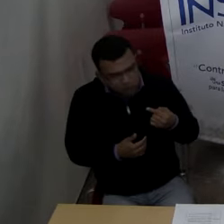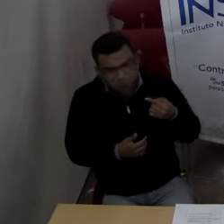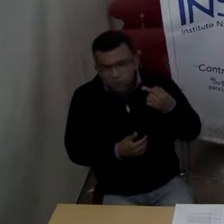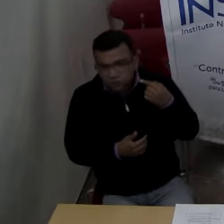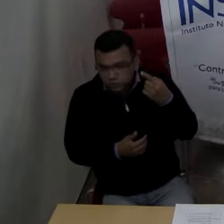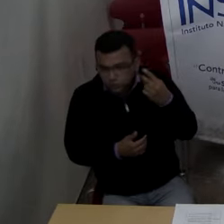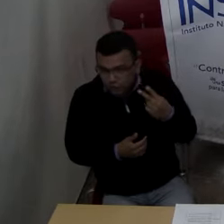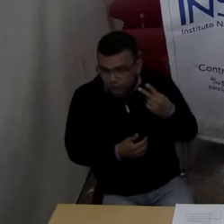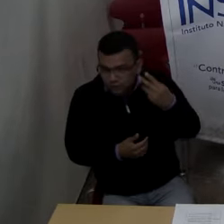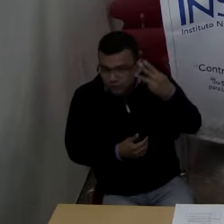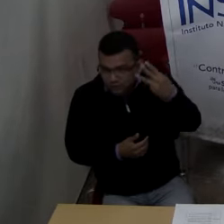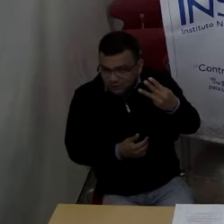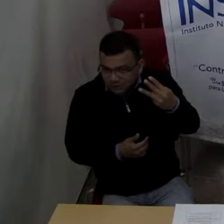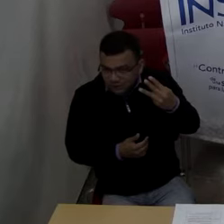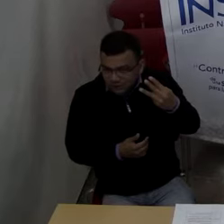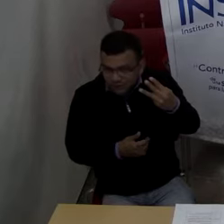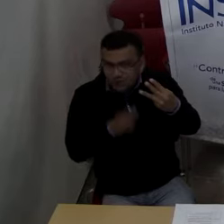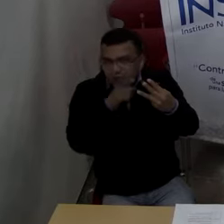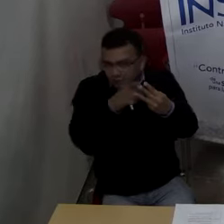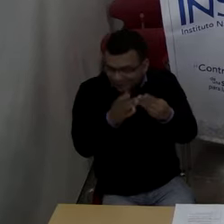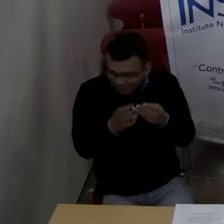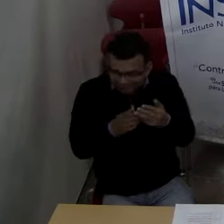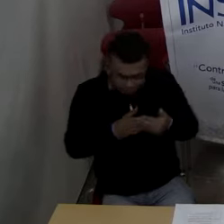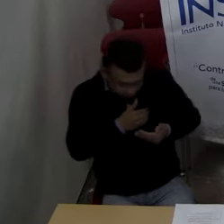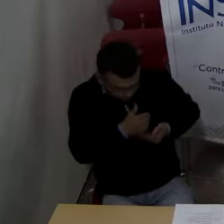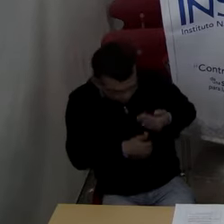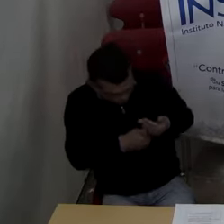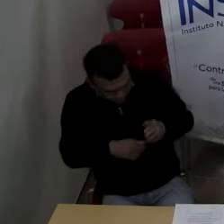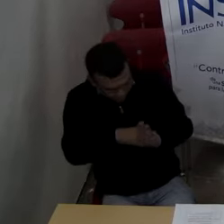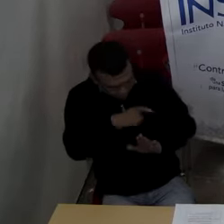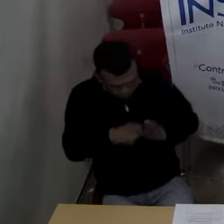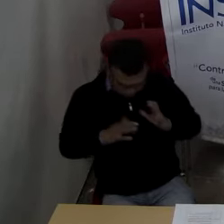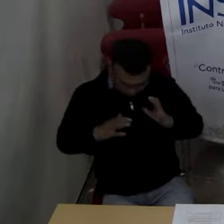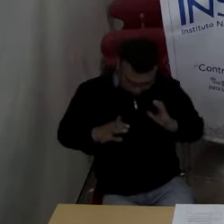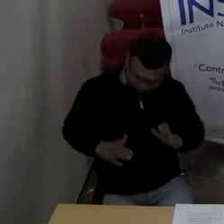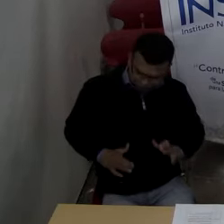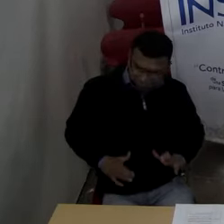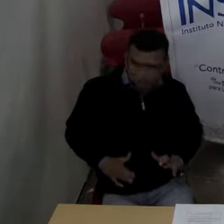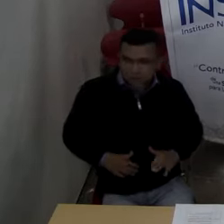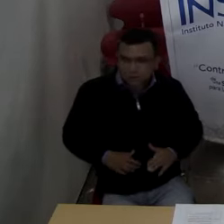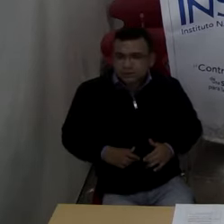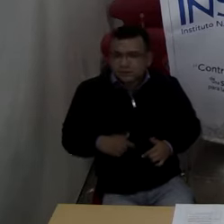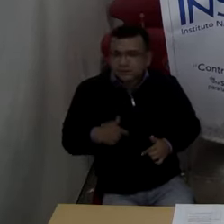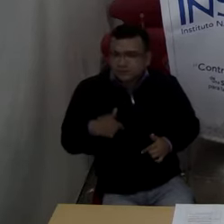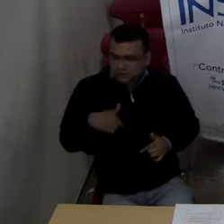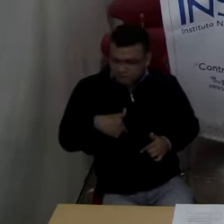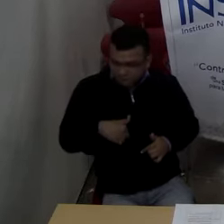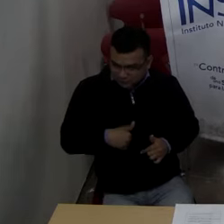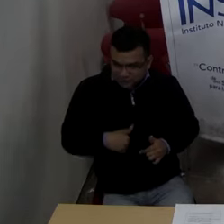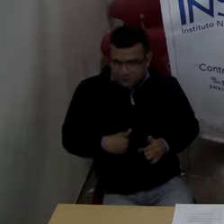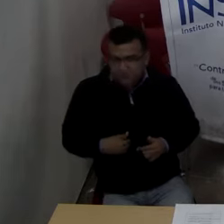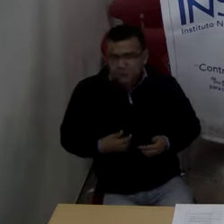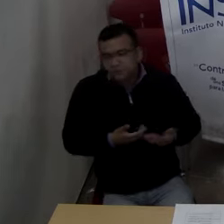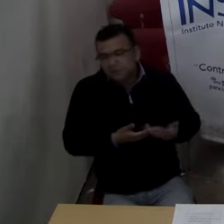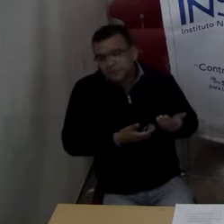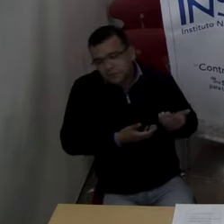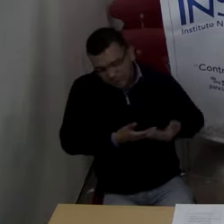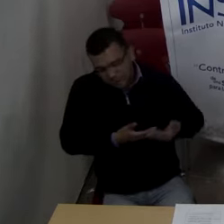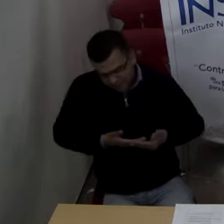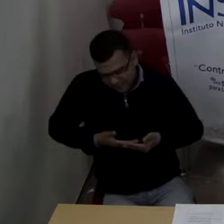cigarrillo, alcohol, consumir las carnes crudas o a medio cocinar,